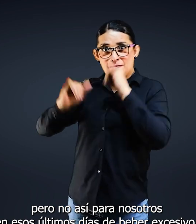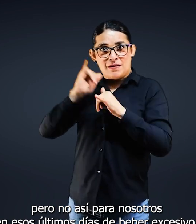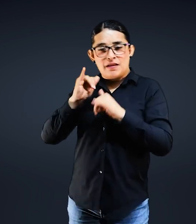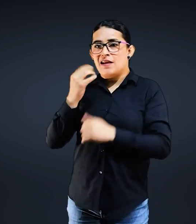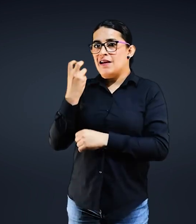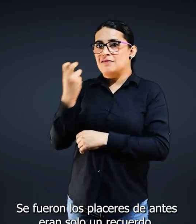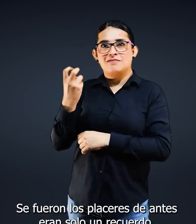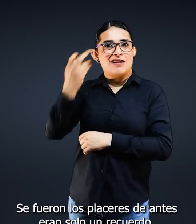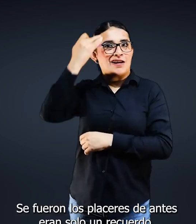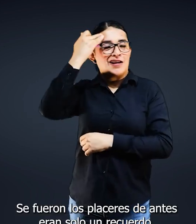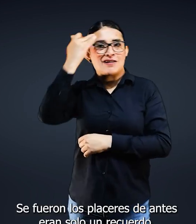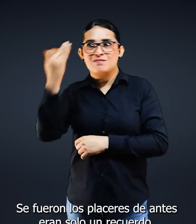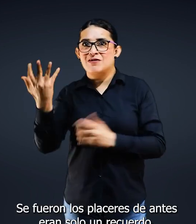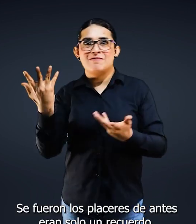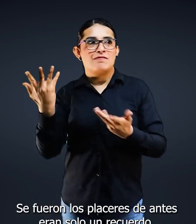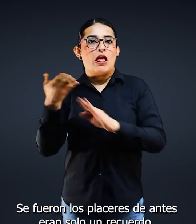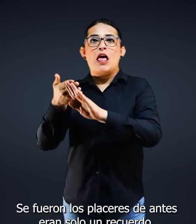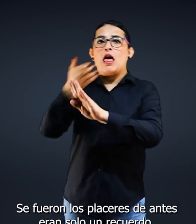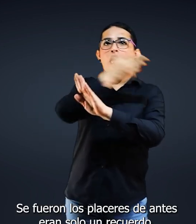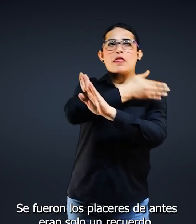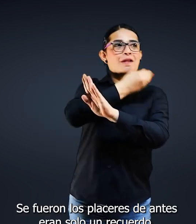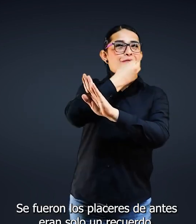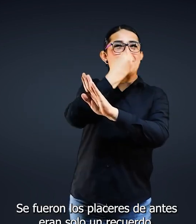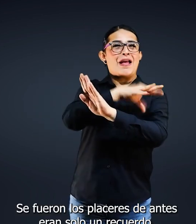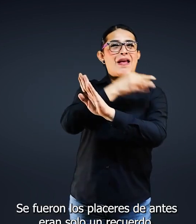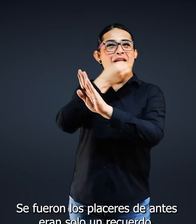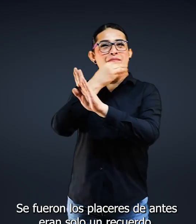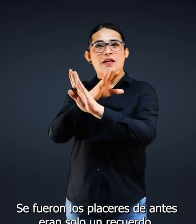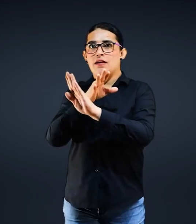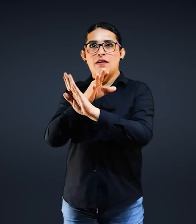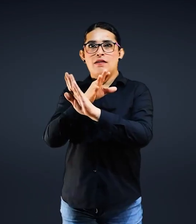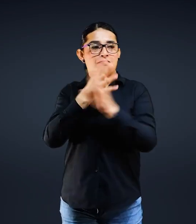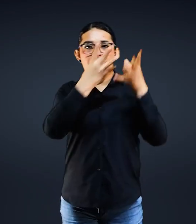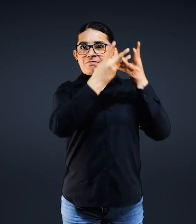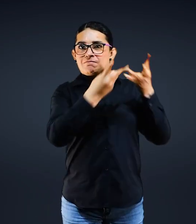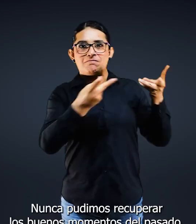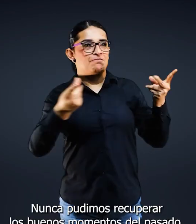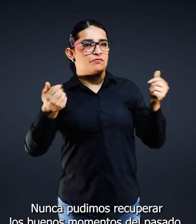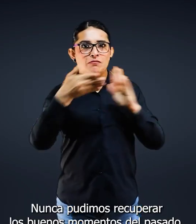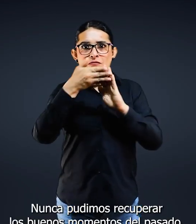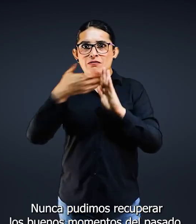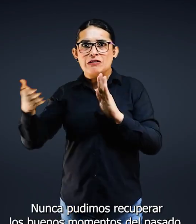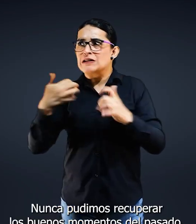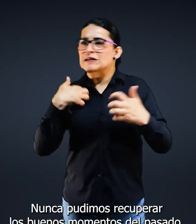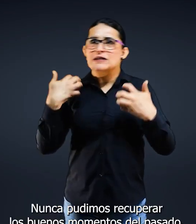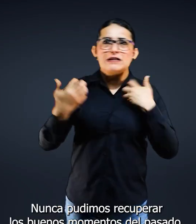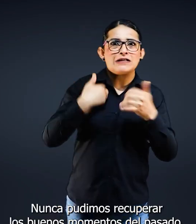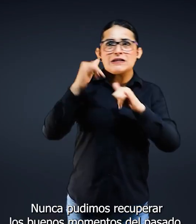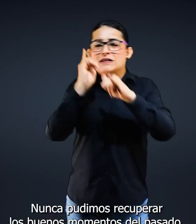excesivo. Se fueron los placeres de antes, eran solo un recuerdo. Nunca pudimos recuperar los buenos momentos